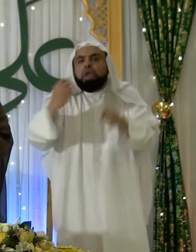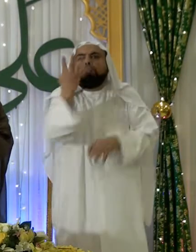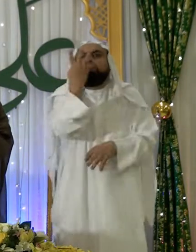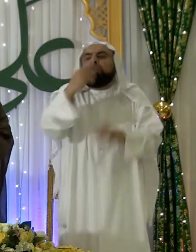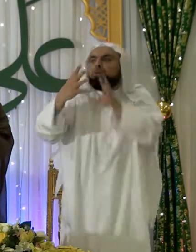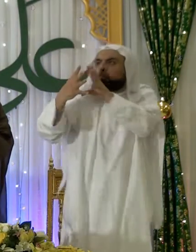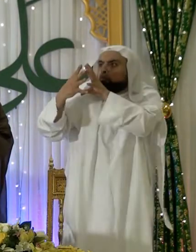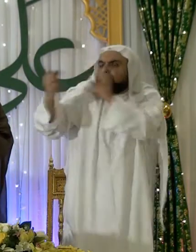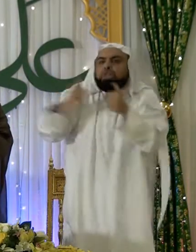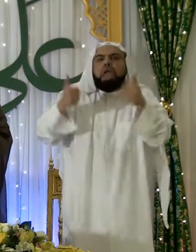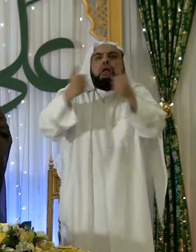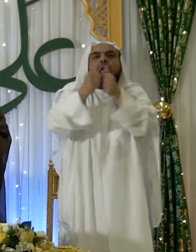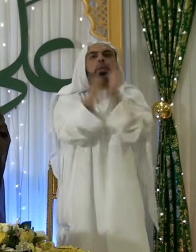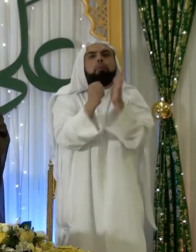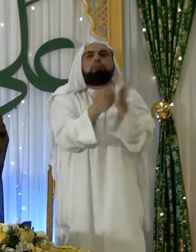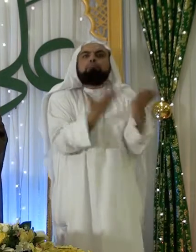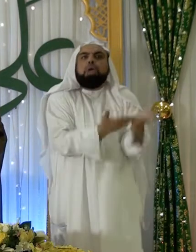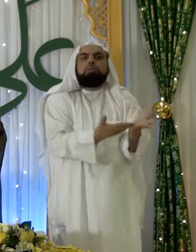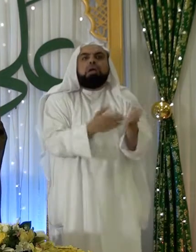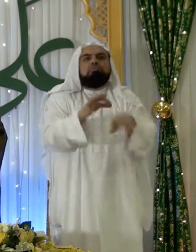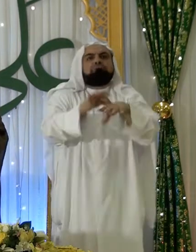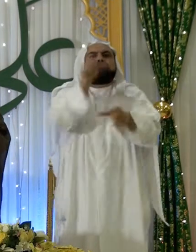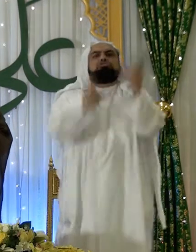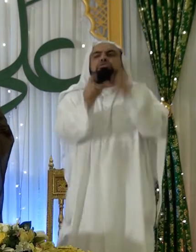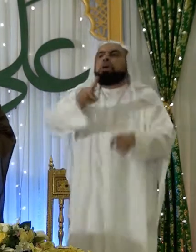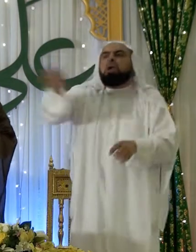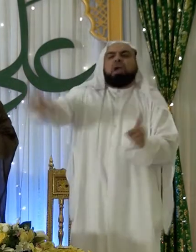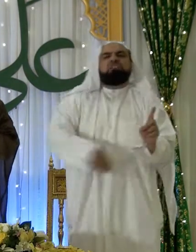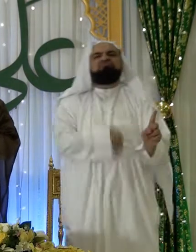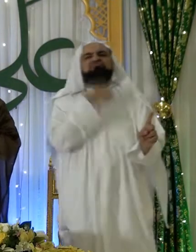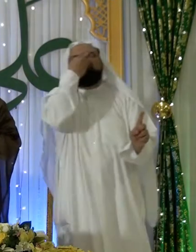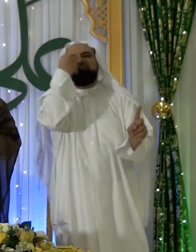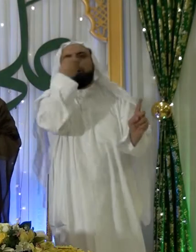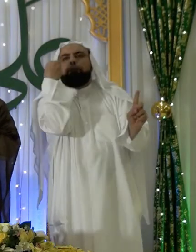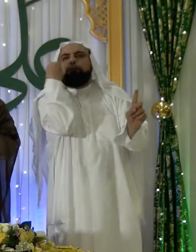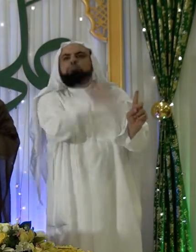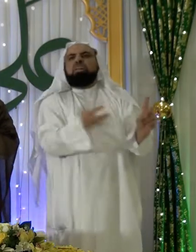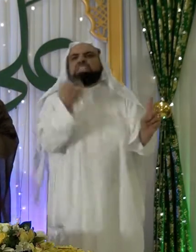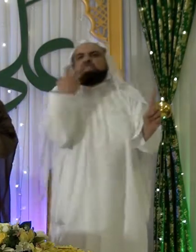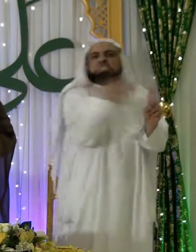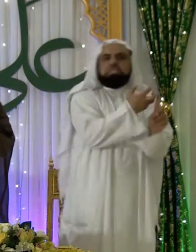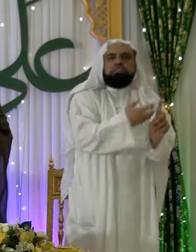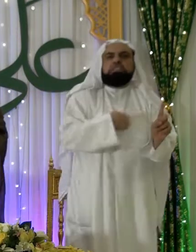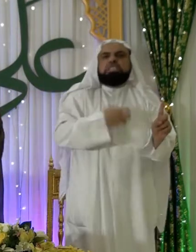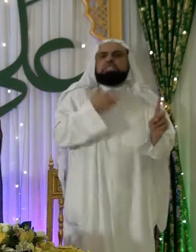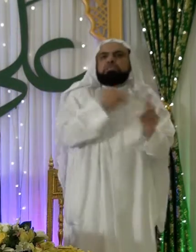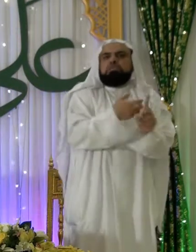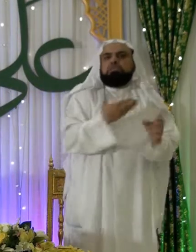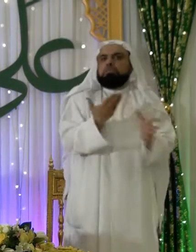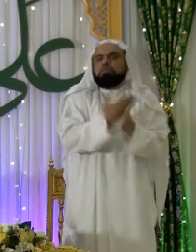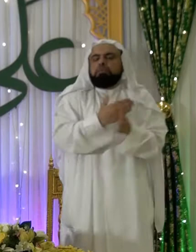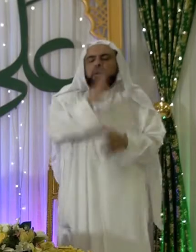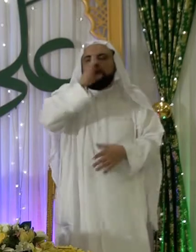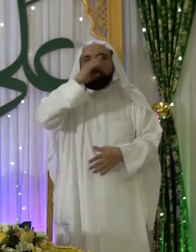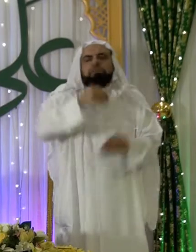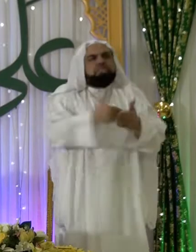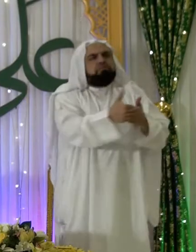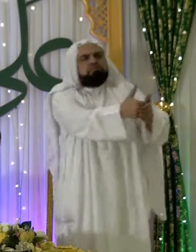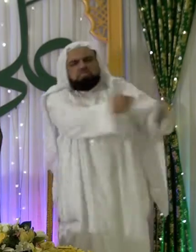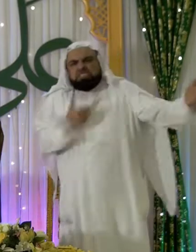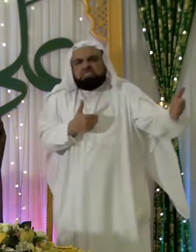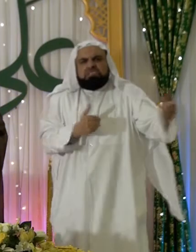أهل البيت، بل أقصوا عليا عن منصبه وأبعدوا عليا